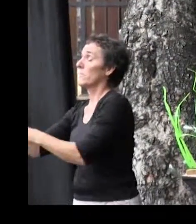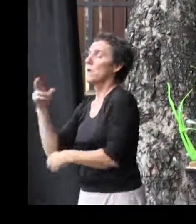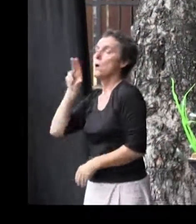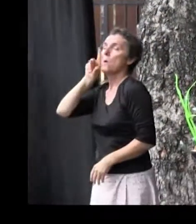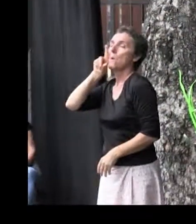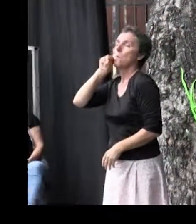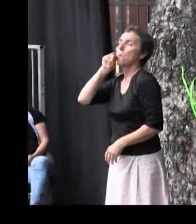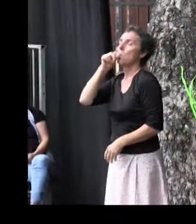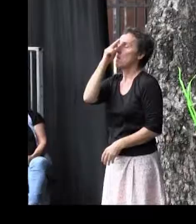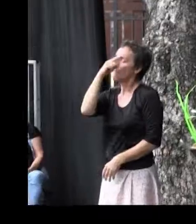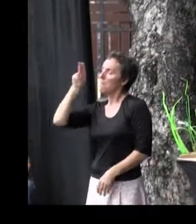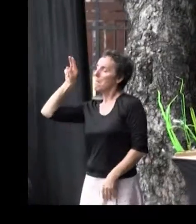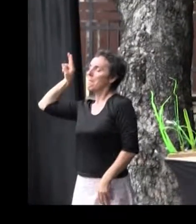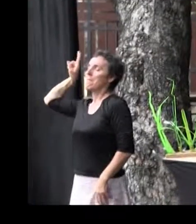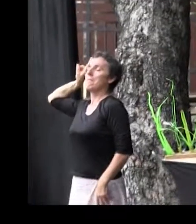roi.